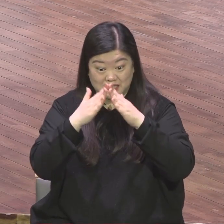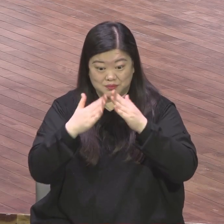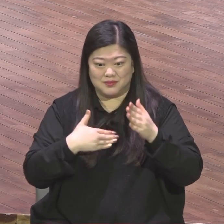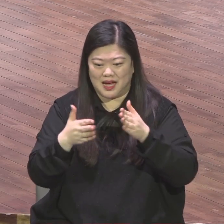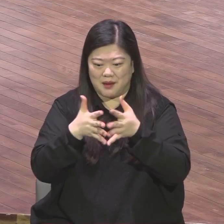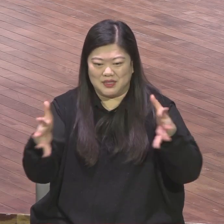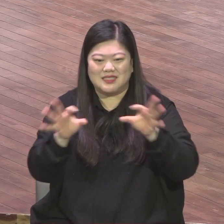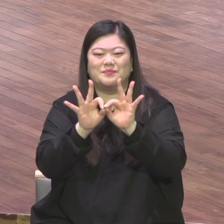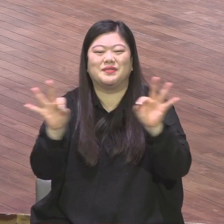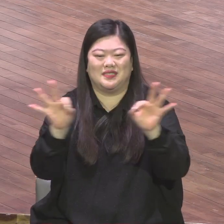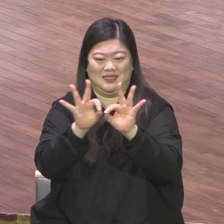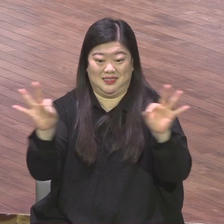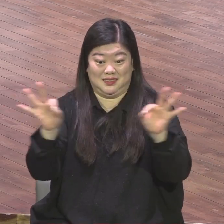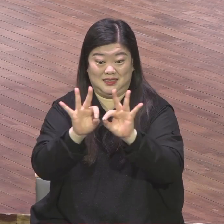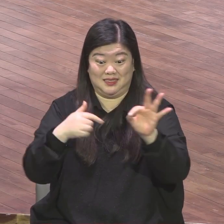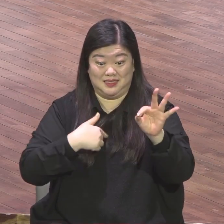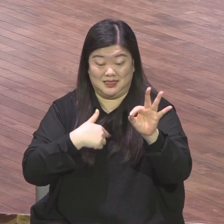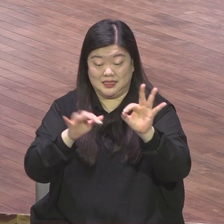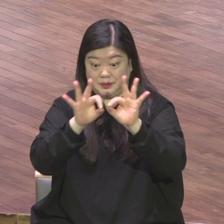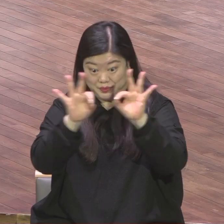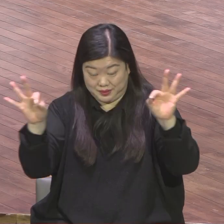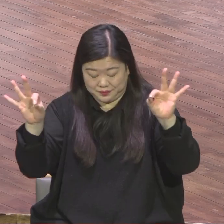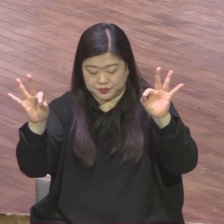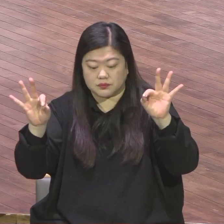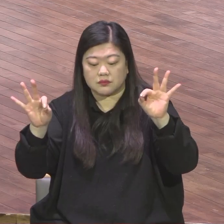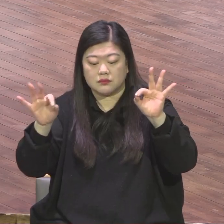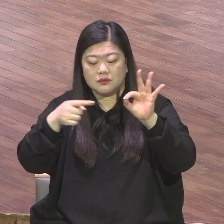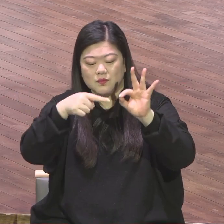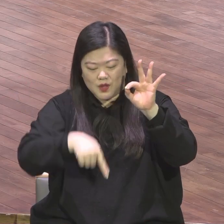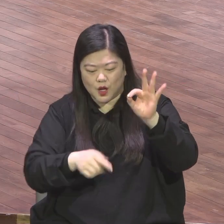다녀요. 교회 다녀요. 다녔는데